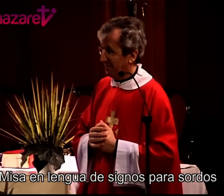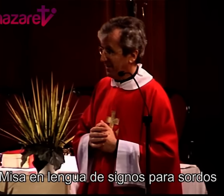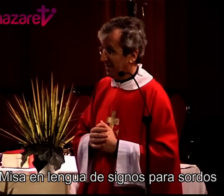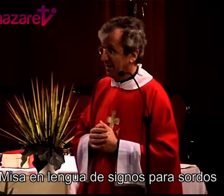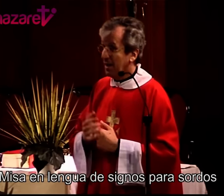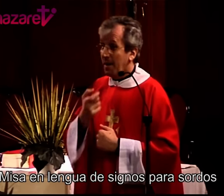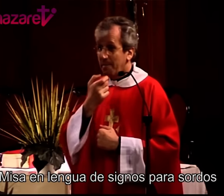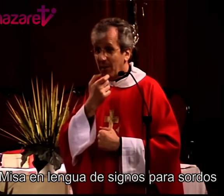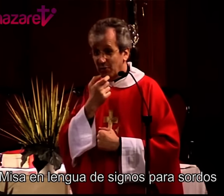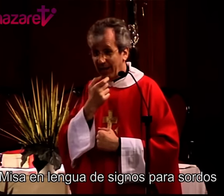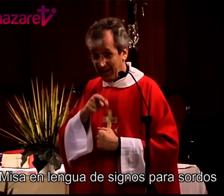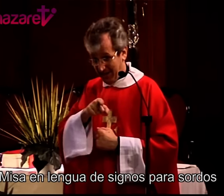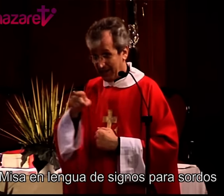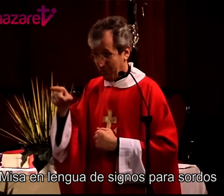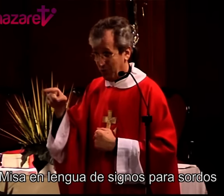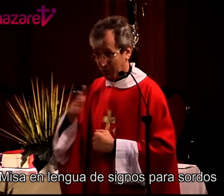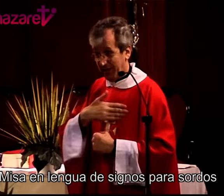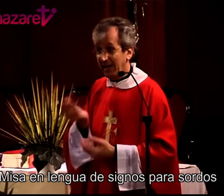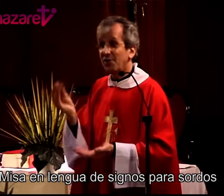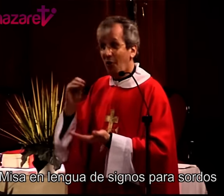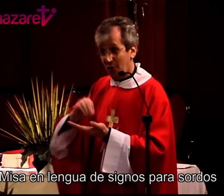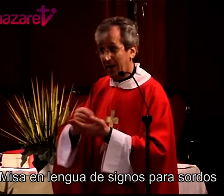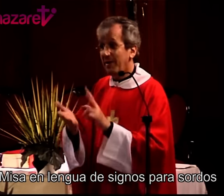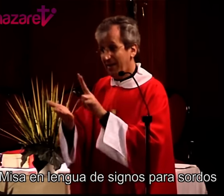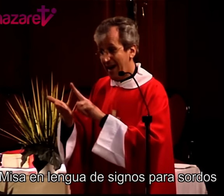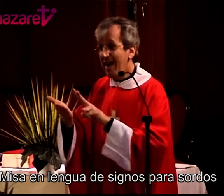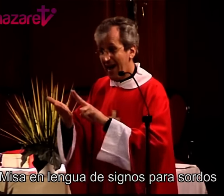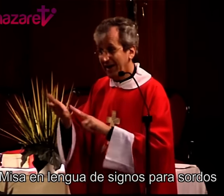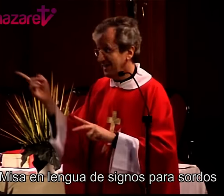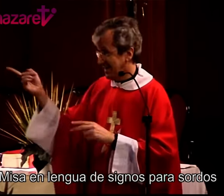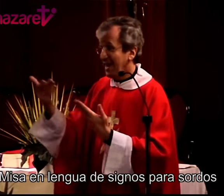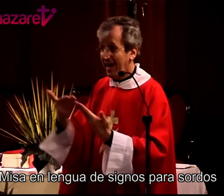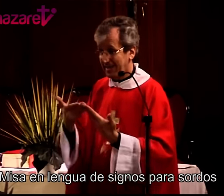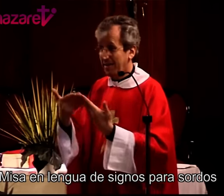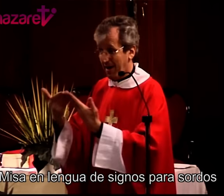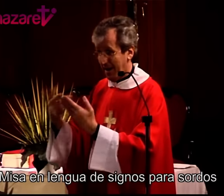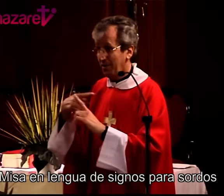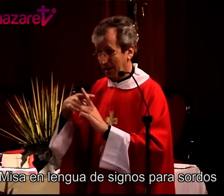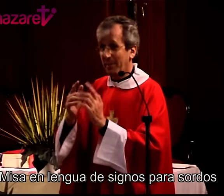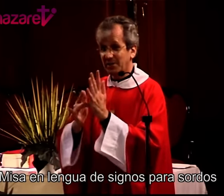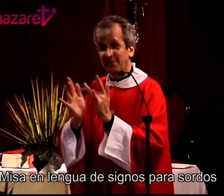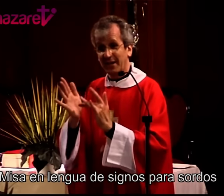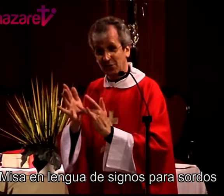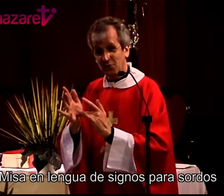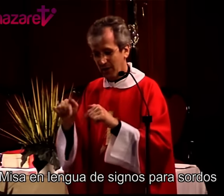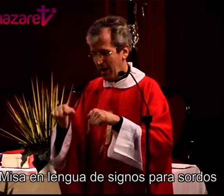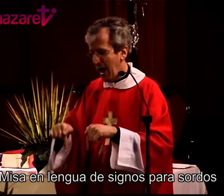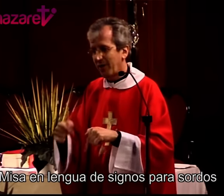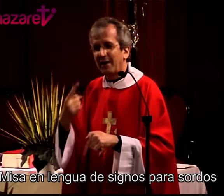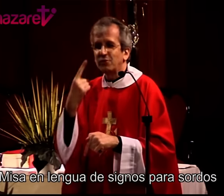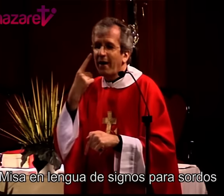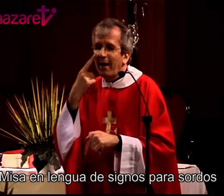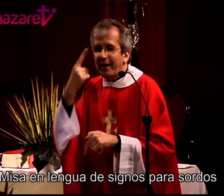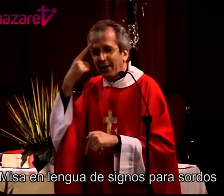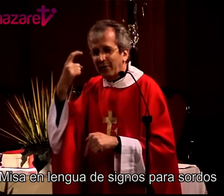misericordia. Me gustaría que vosotros, si queráis, otra vez leáis este Evangelio de la Pasión de Jesús.